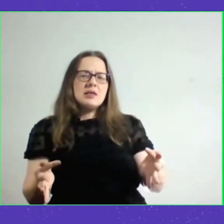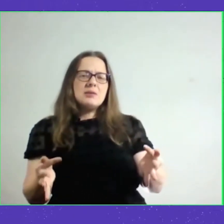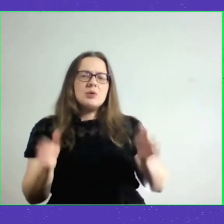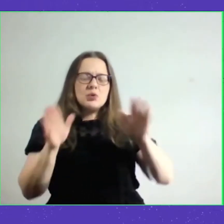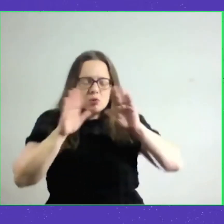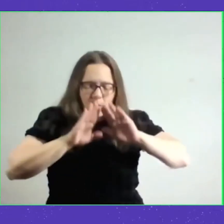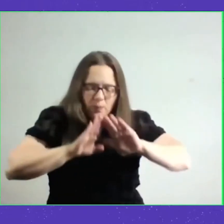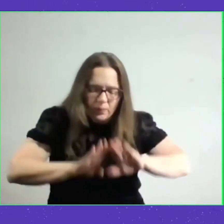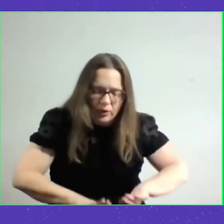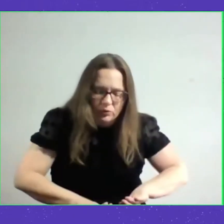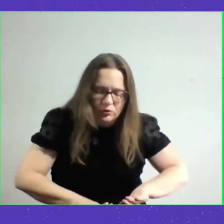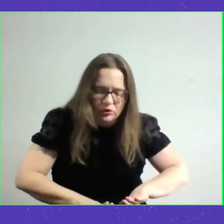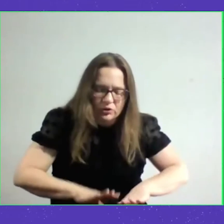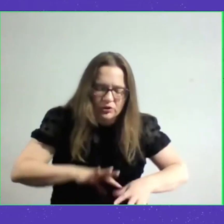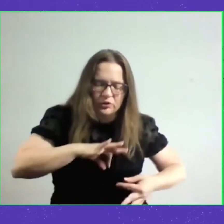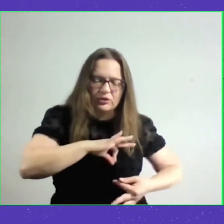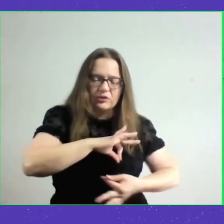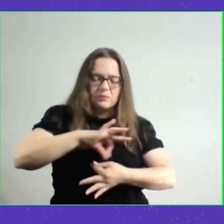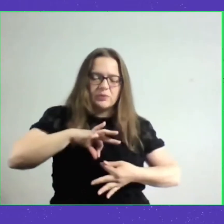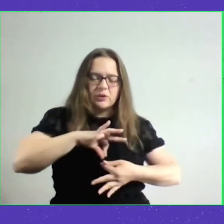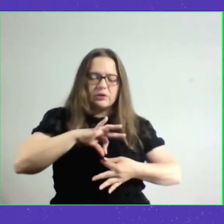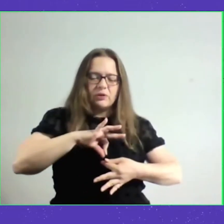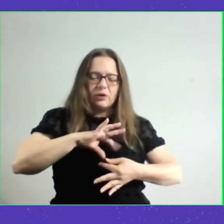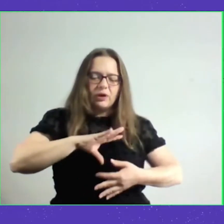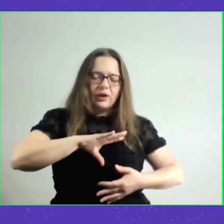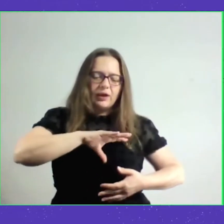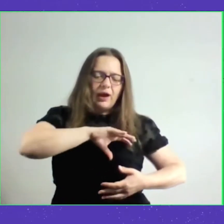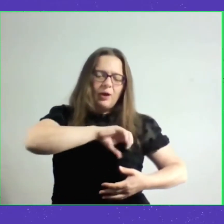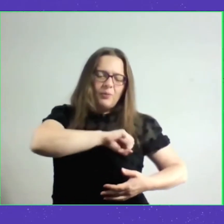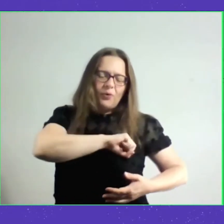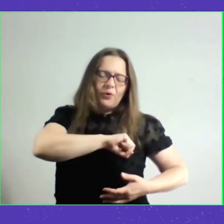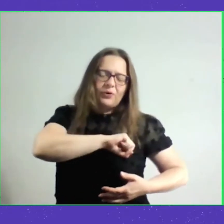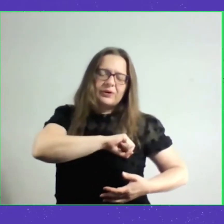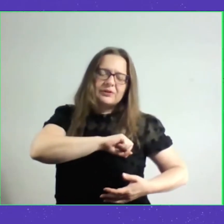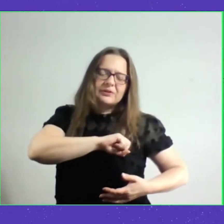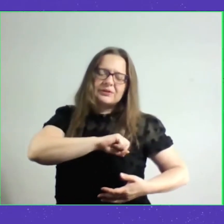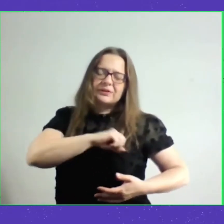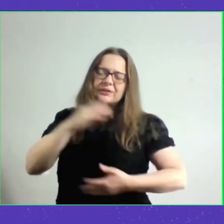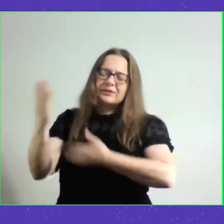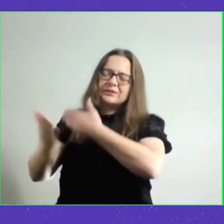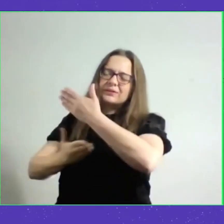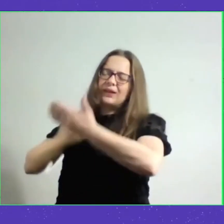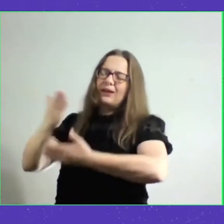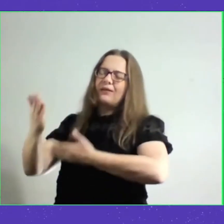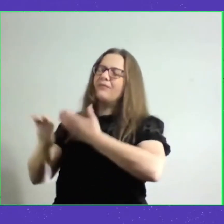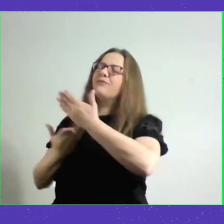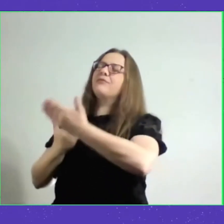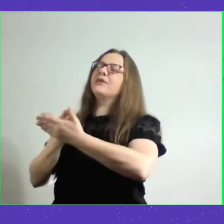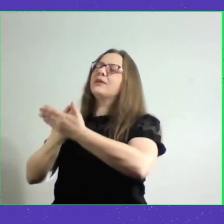seu amor reverente à minha palavra. Aleluia!